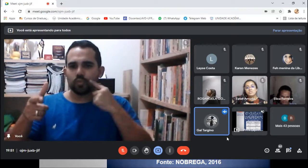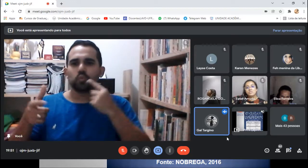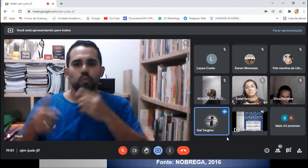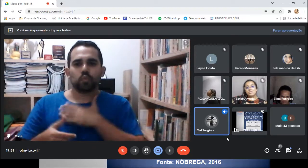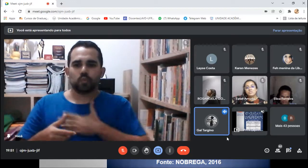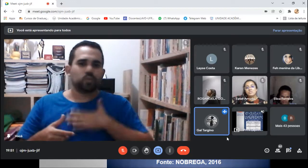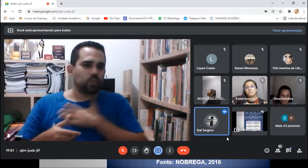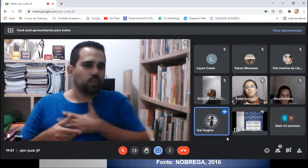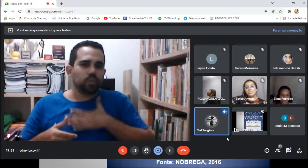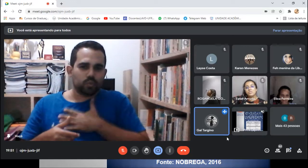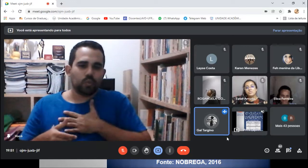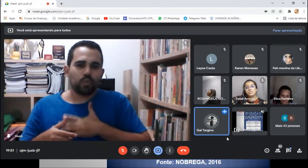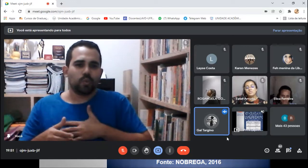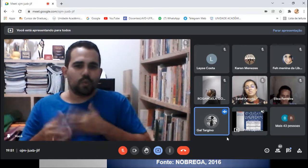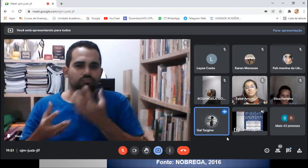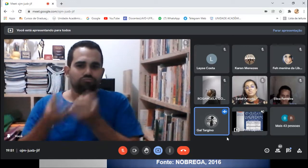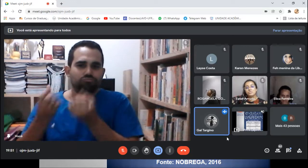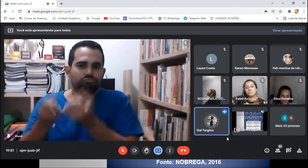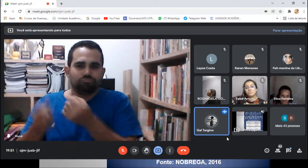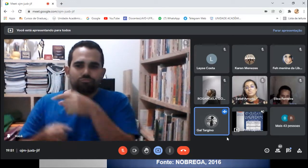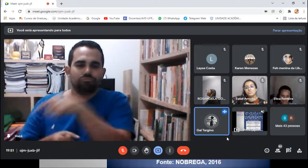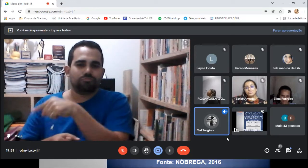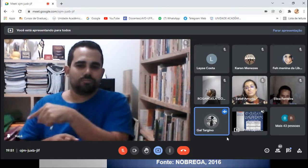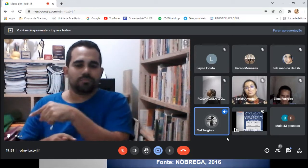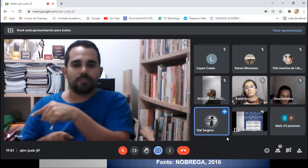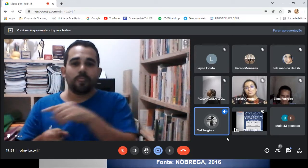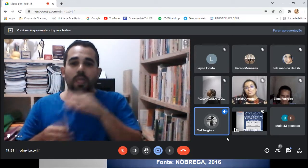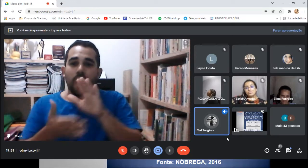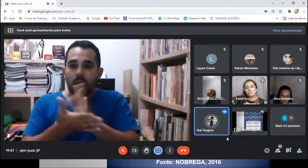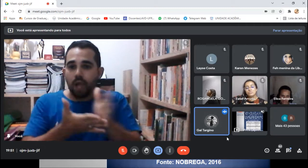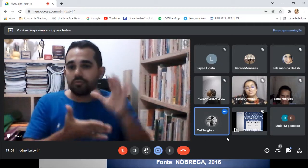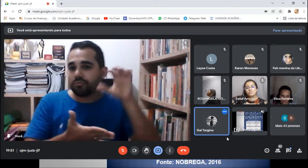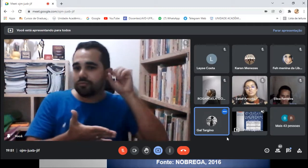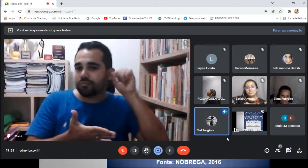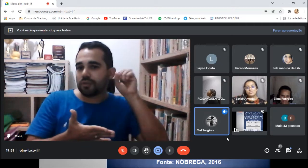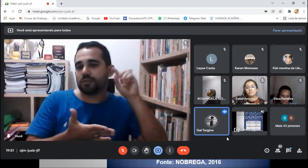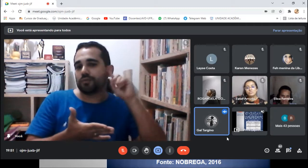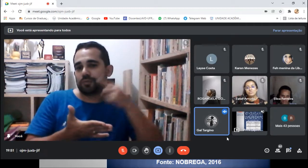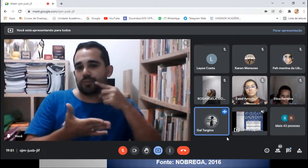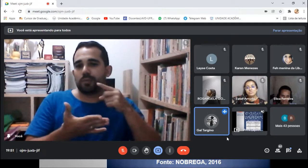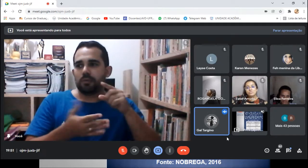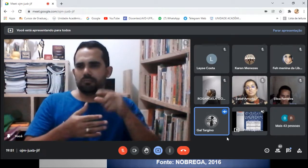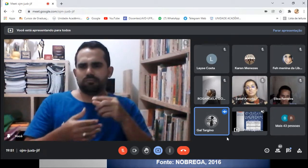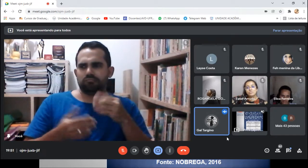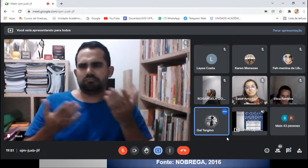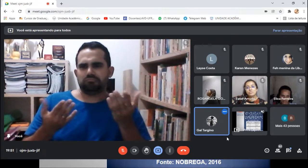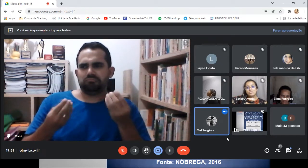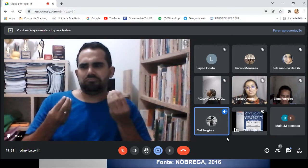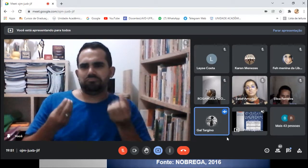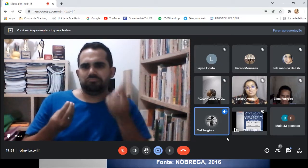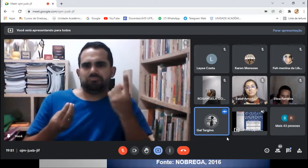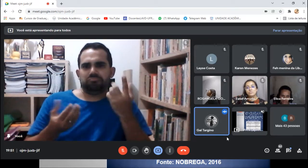as ideias, mas a maioria dos surdos gostam e aceitam essas ideias, né? Alguns ouvintes